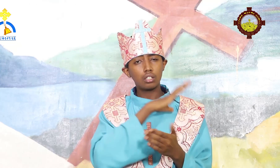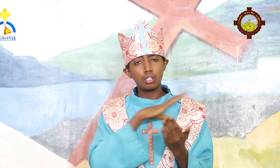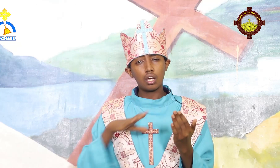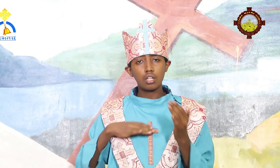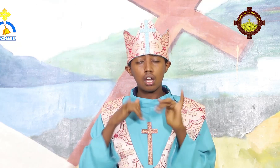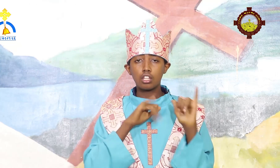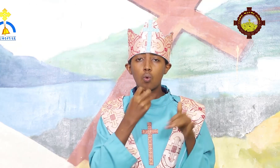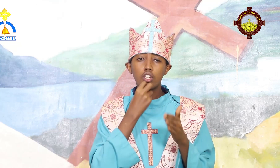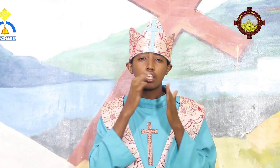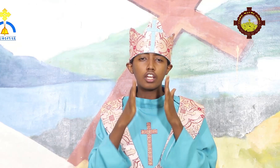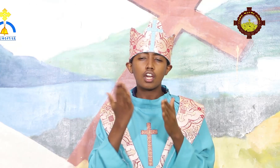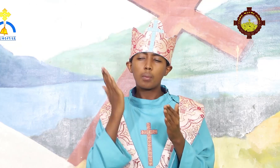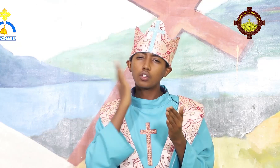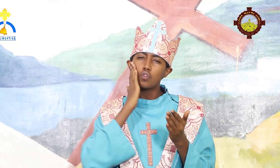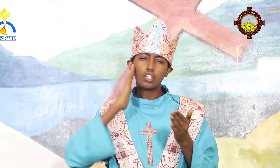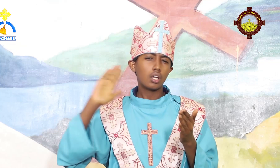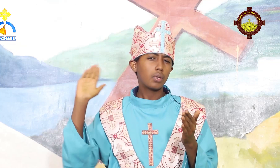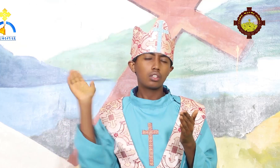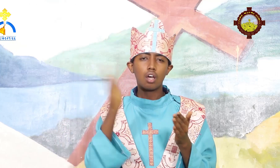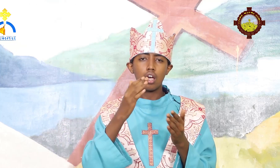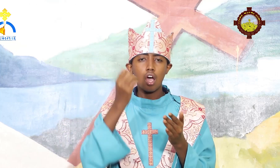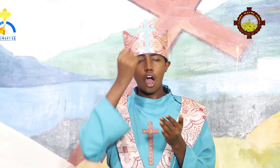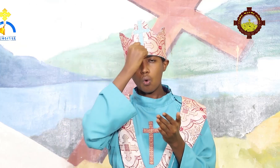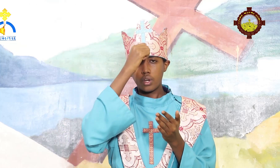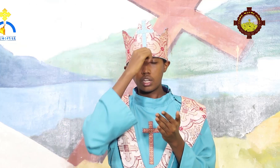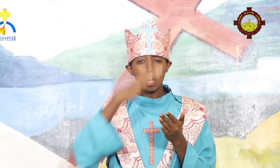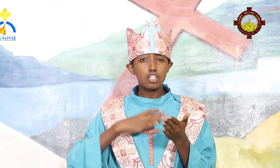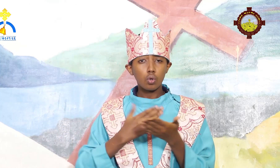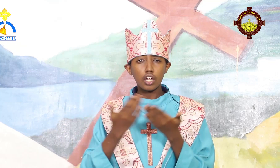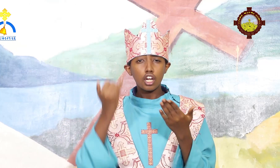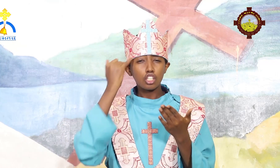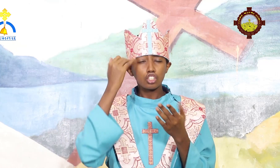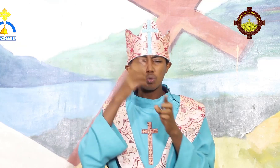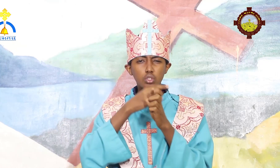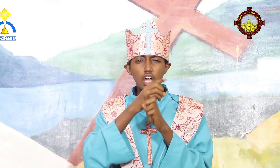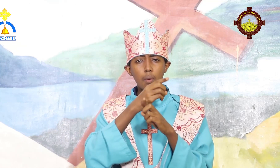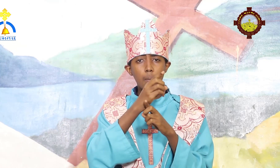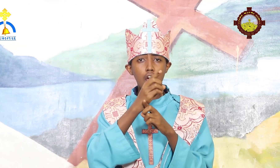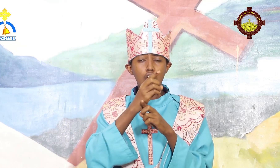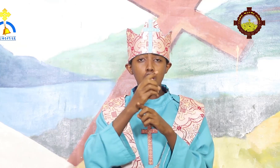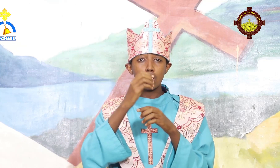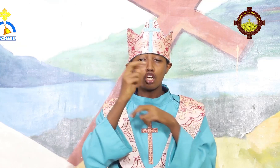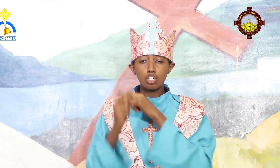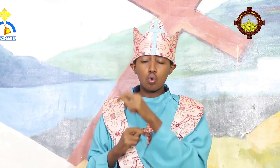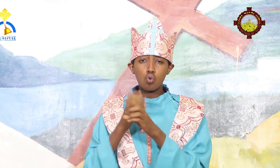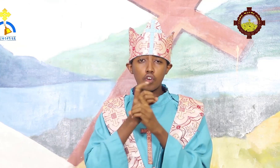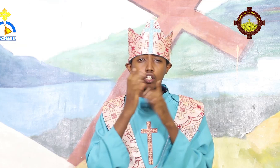የአማልክት ጌታ እንደ ወንጀለኛ በጥፊ ተመታ አወየ ሰው ነገር ሐሳቡ ጠማማ ቸሩ ፈጣሪውን